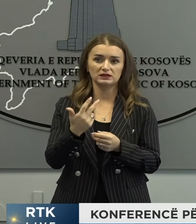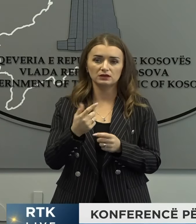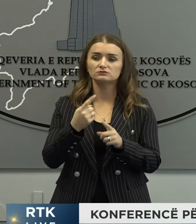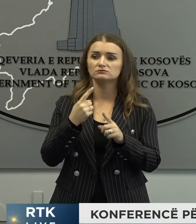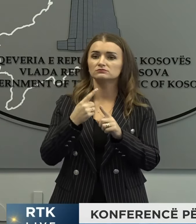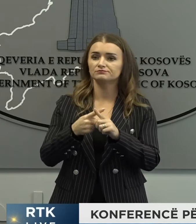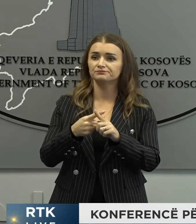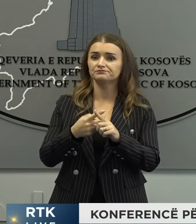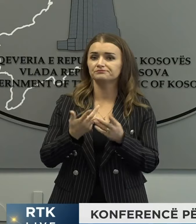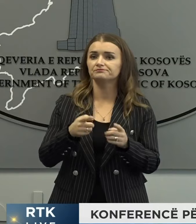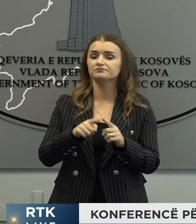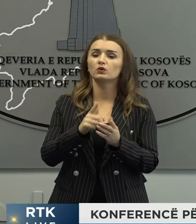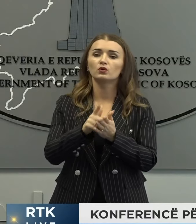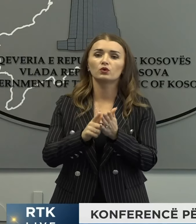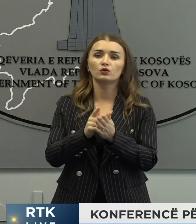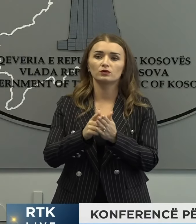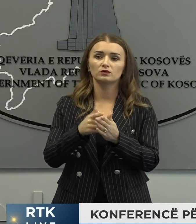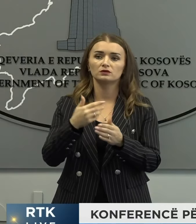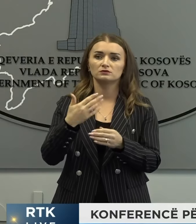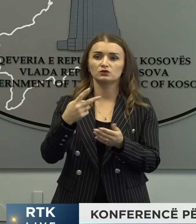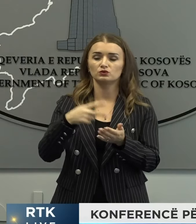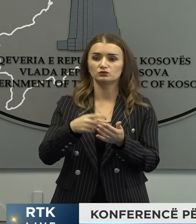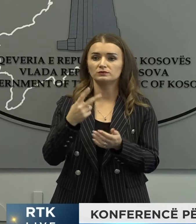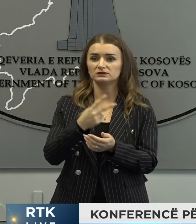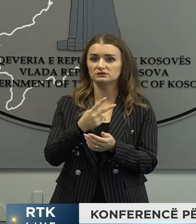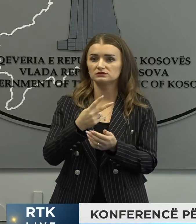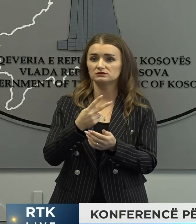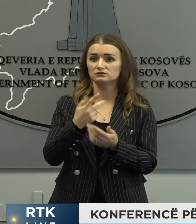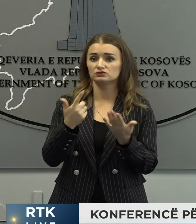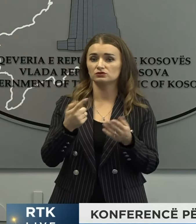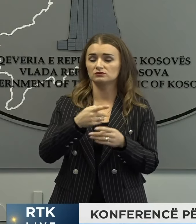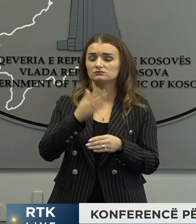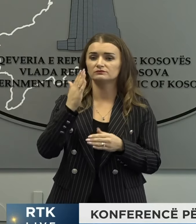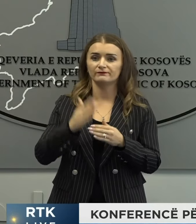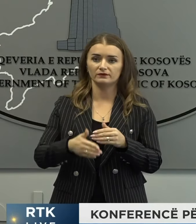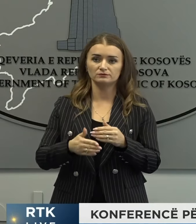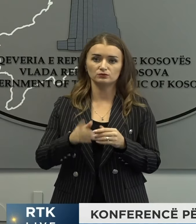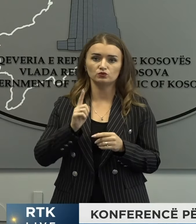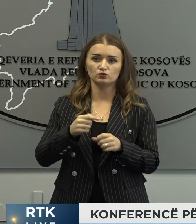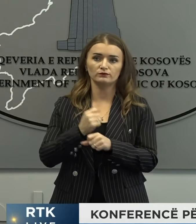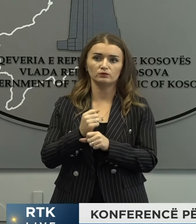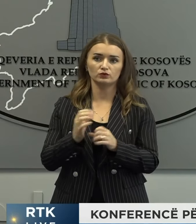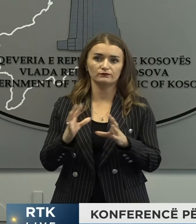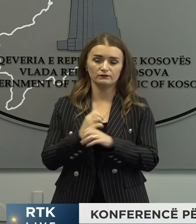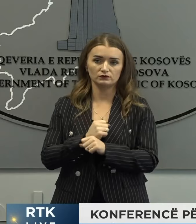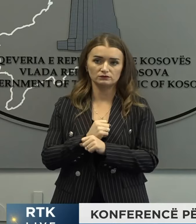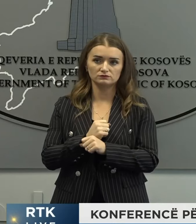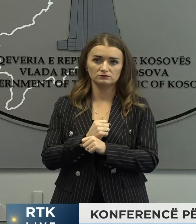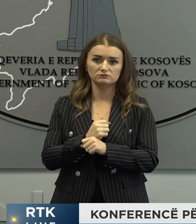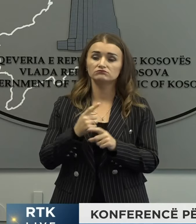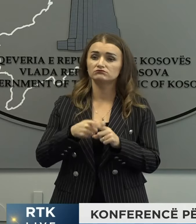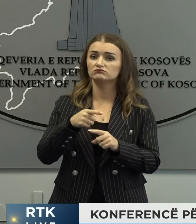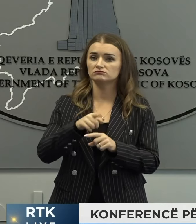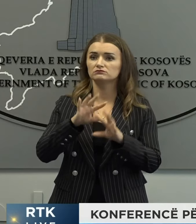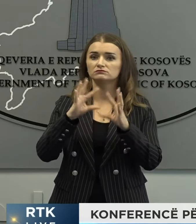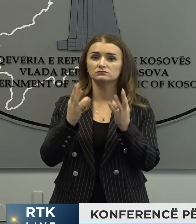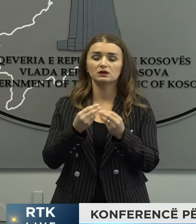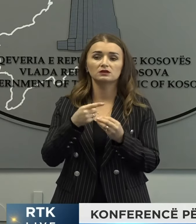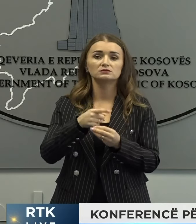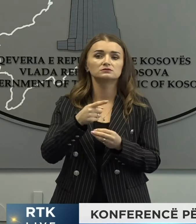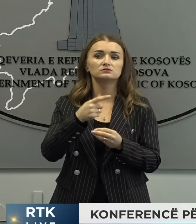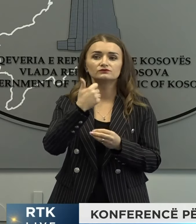të cilat kanë afat zbatimi deri në fund të vitit 2027. edhe për secilin prej këtyre forma pastaj edhe kemi kostim